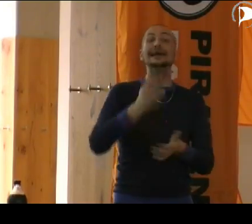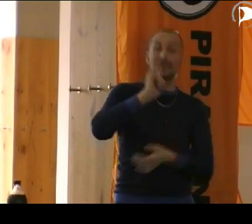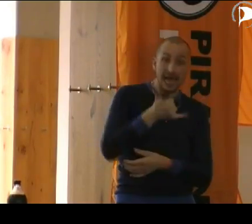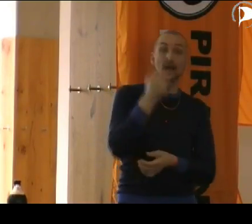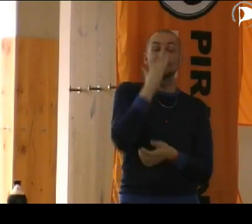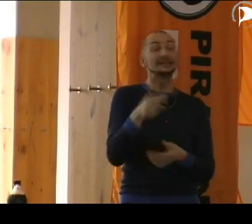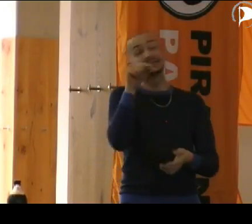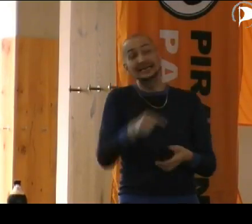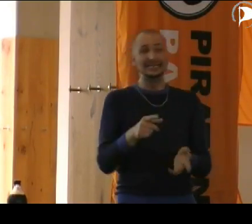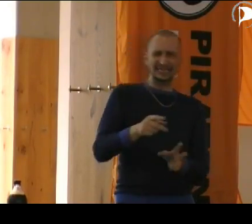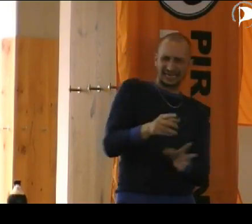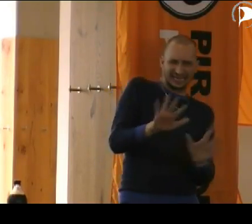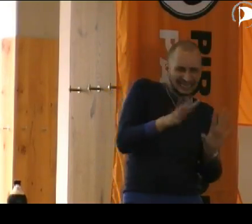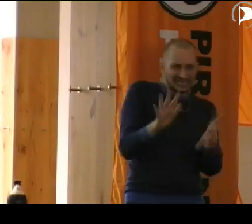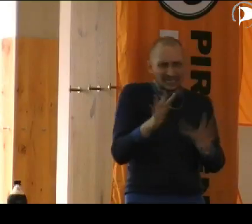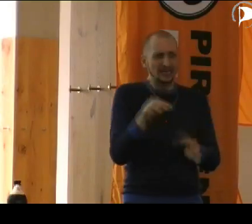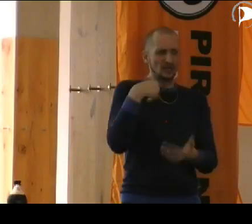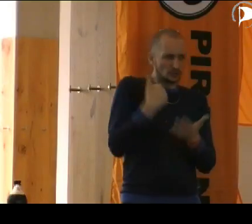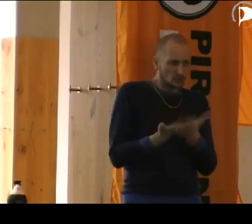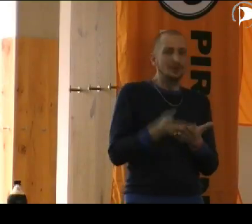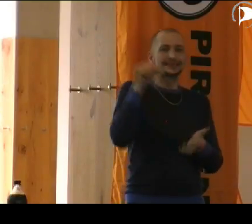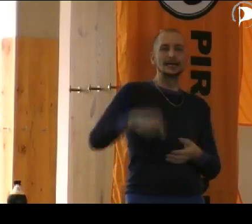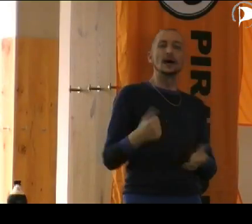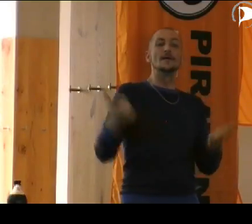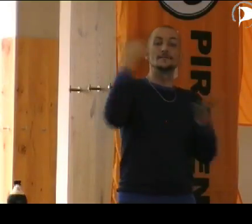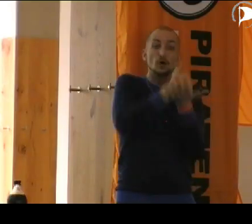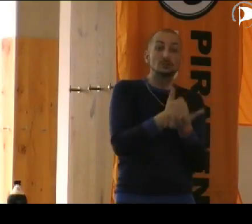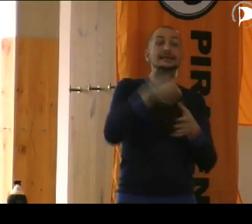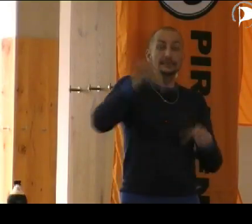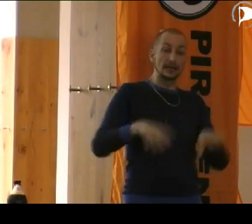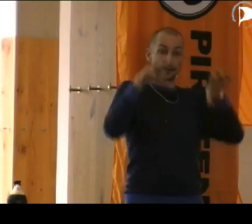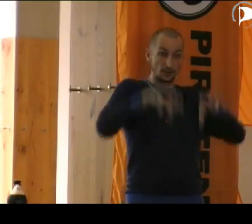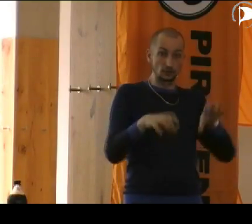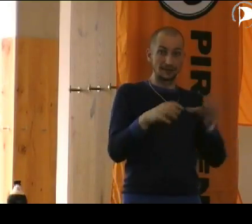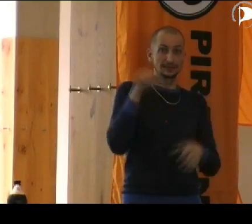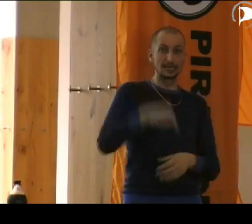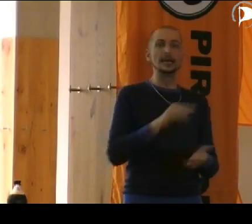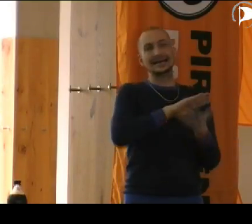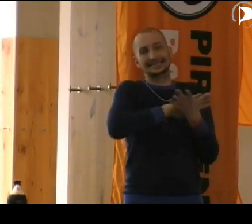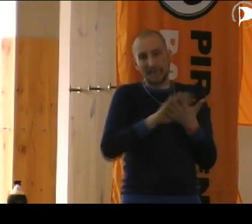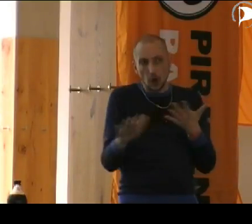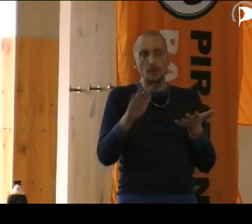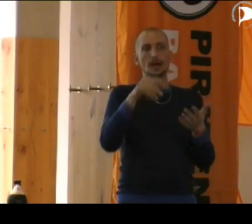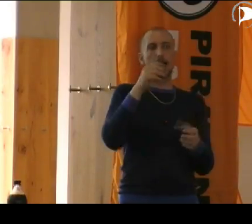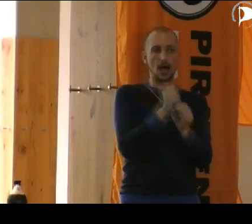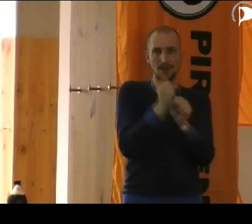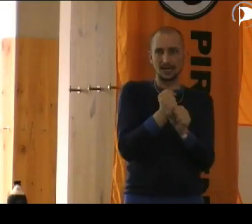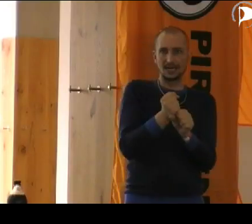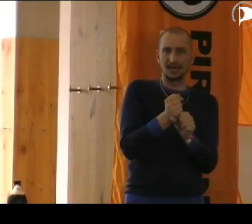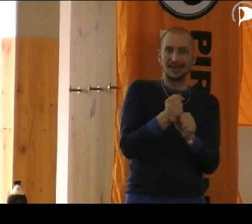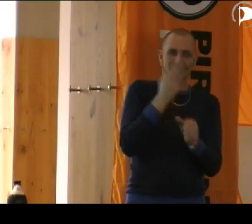daran bestehen dass der bisherigen vorstand wirtschaftlich sauber gearbeitet das zur